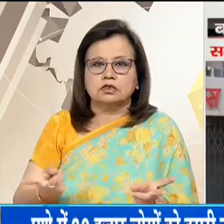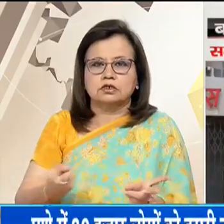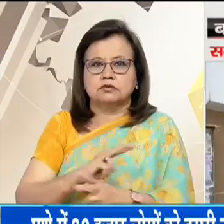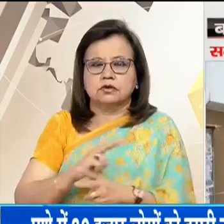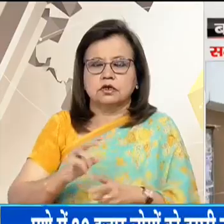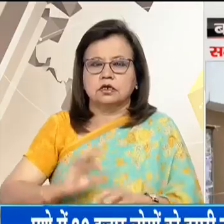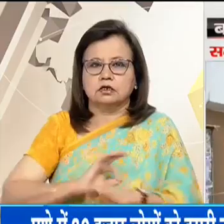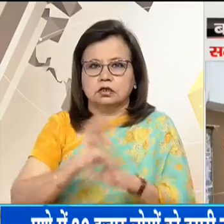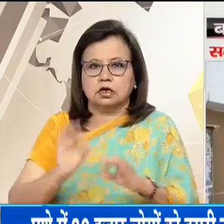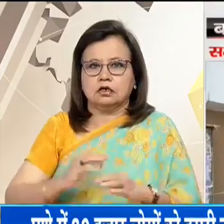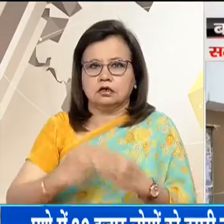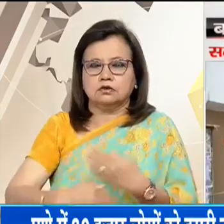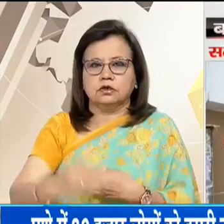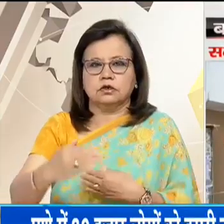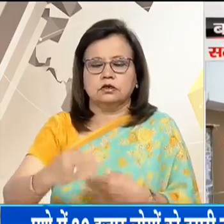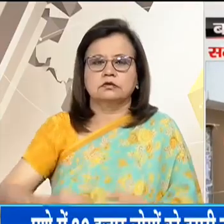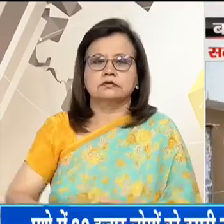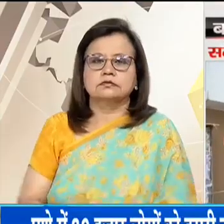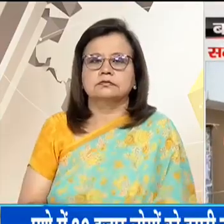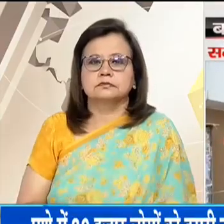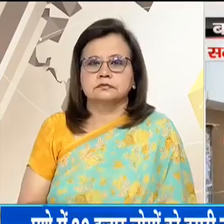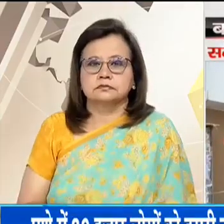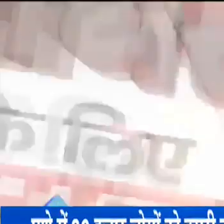लिए शिफ्ट करने की तैयारी है